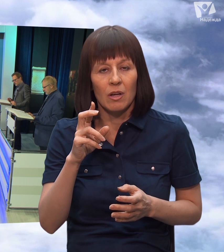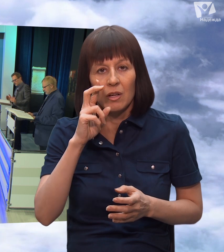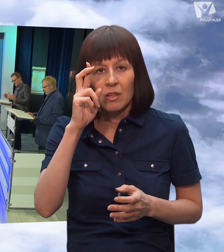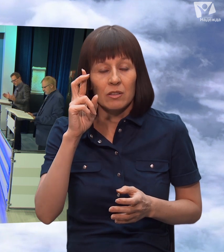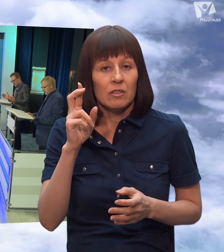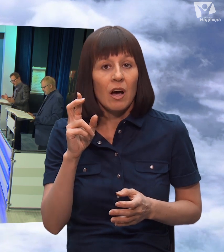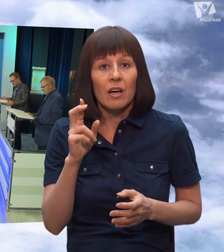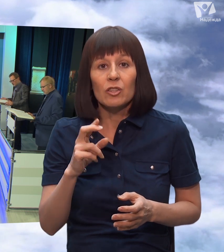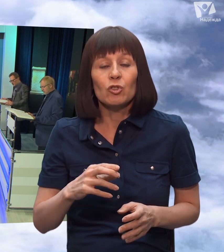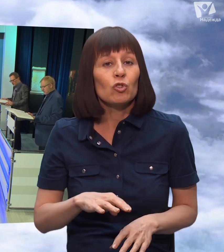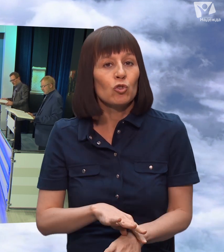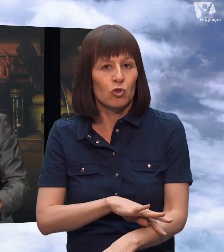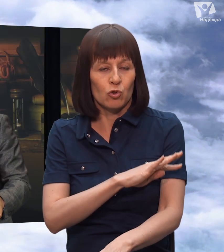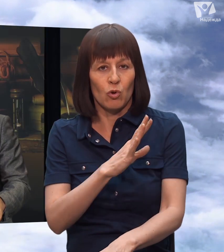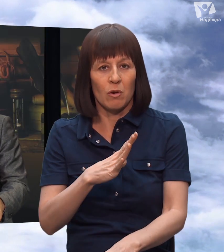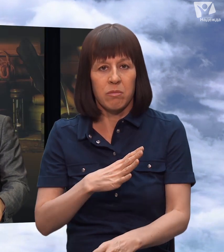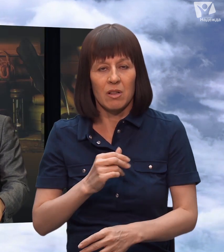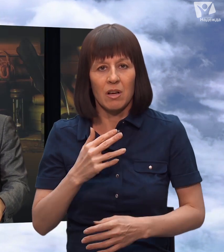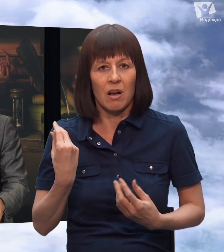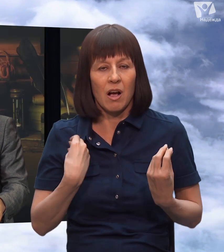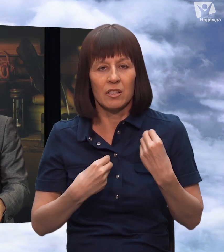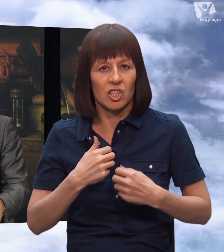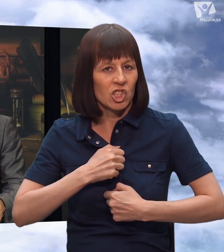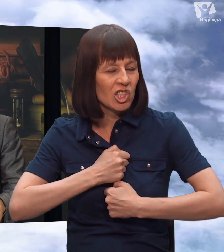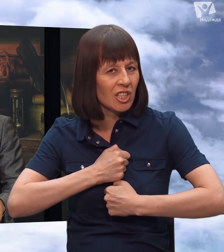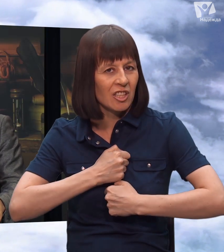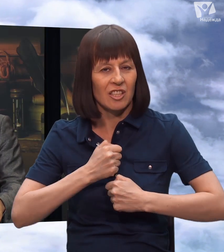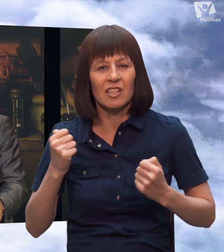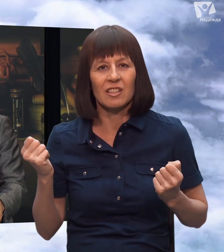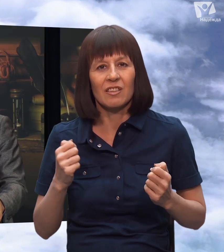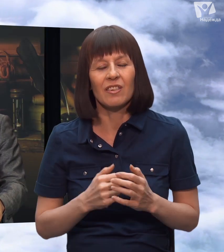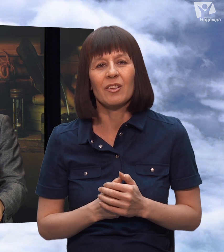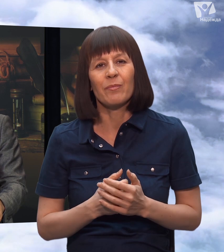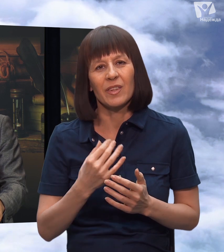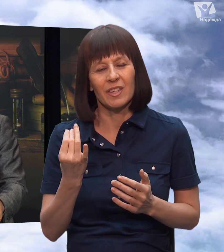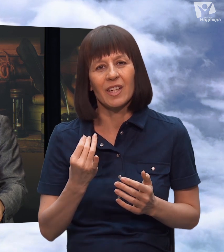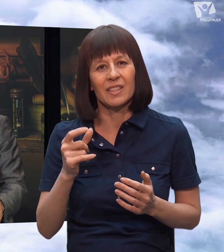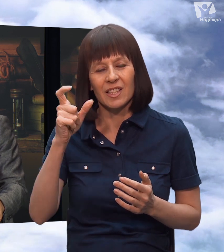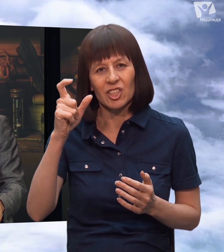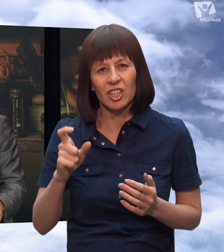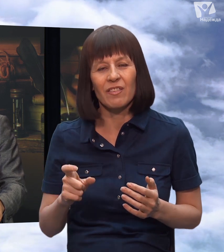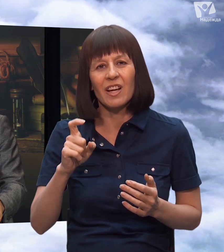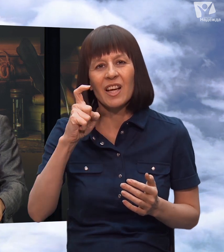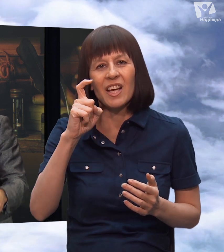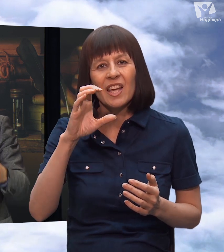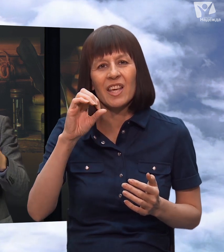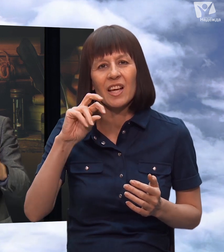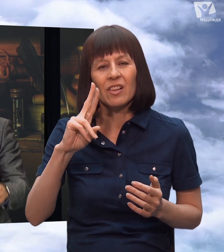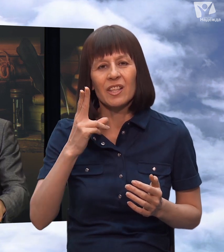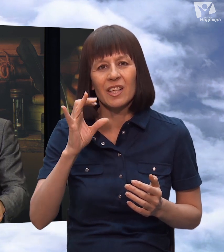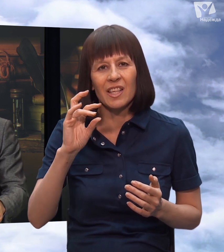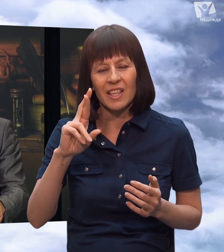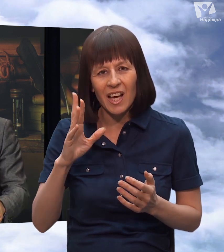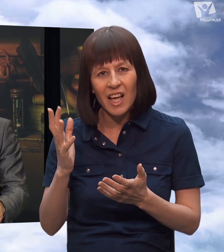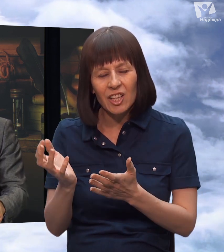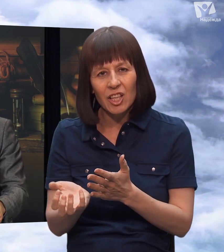вот здесь сказано что хилке я нашел в храме книгу закона и и принесли